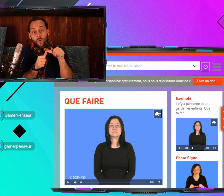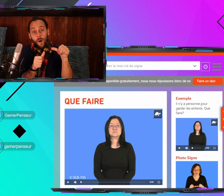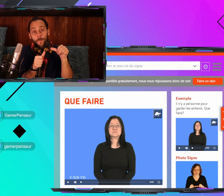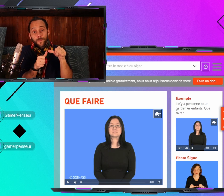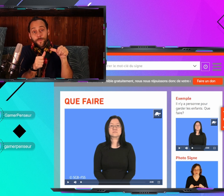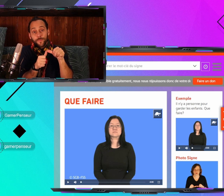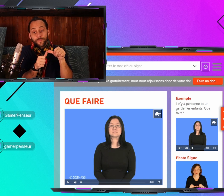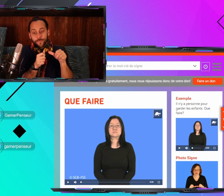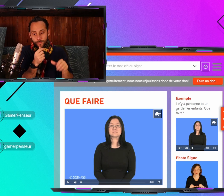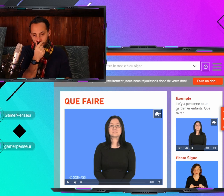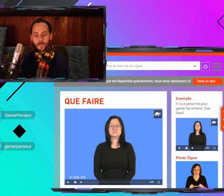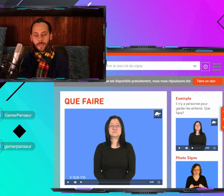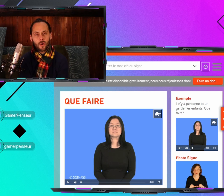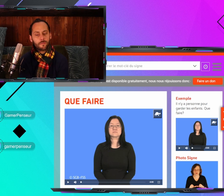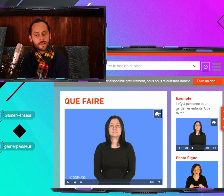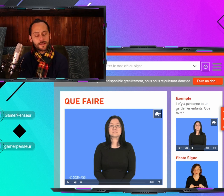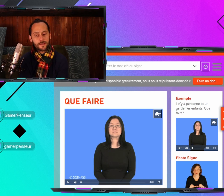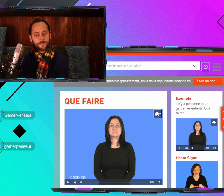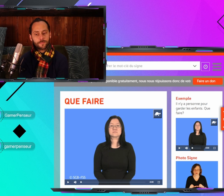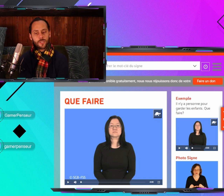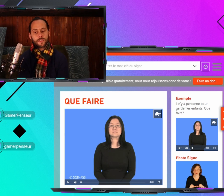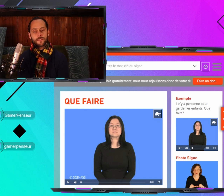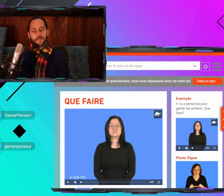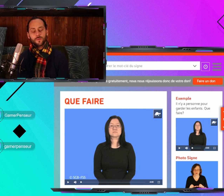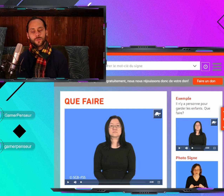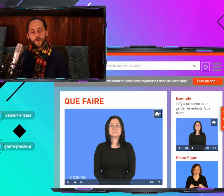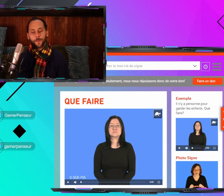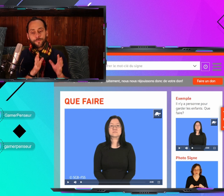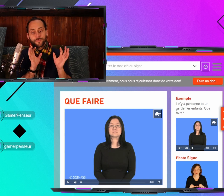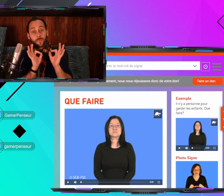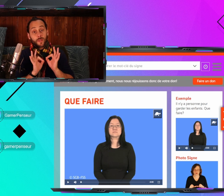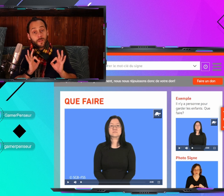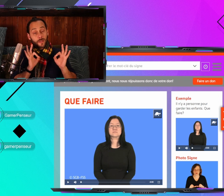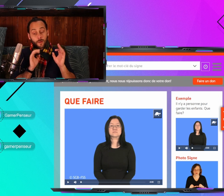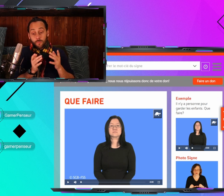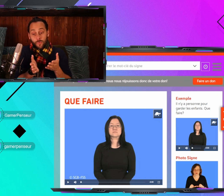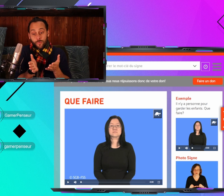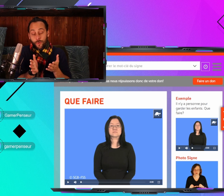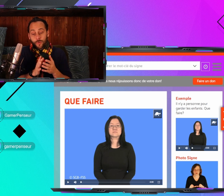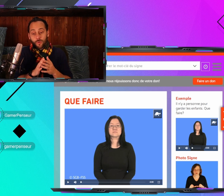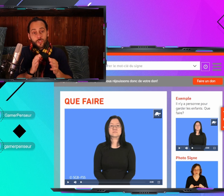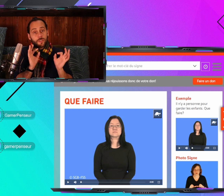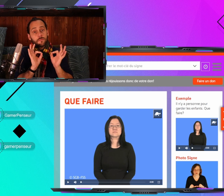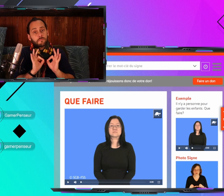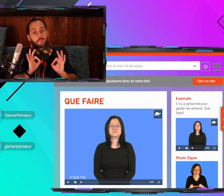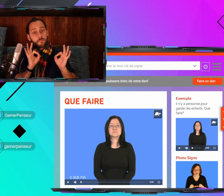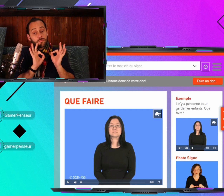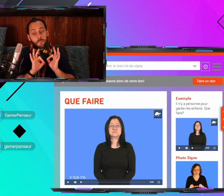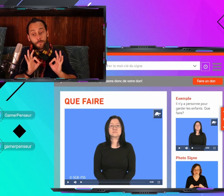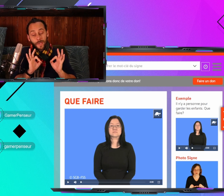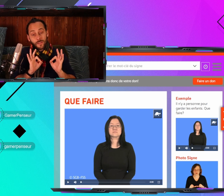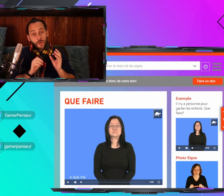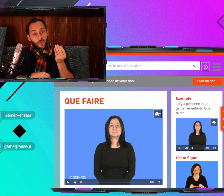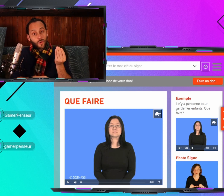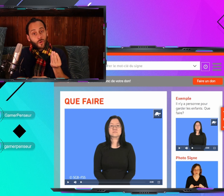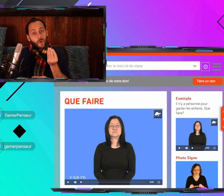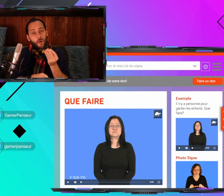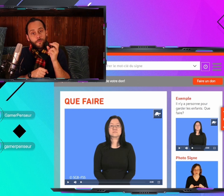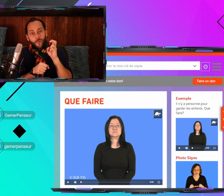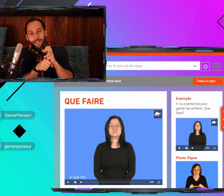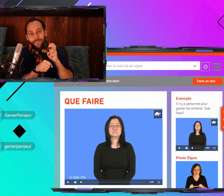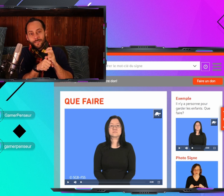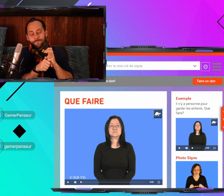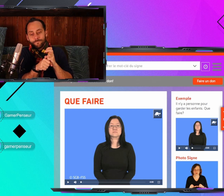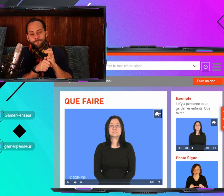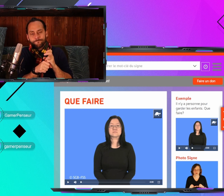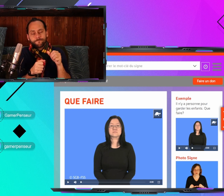fait quoi? Alors on va essayer. Moi j'hésitais entre... Le premier truc que j'ai dit, personne,